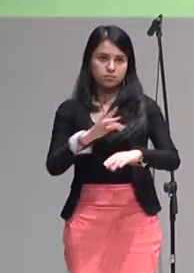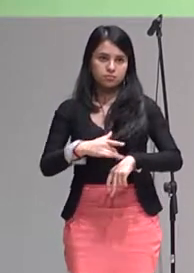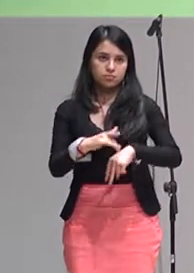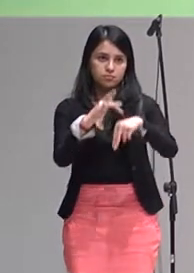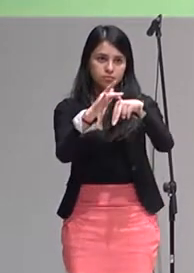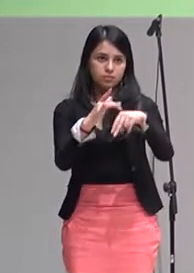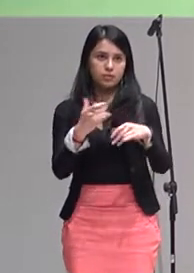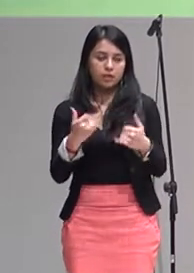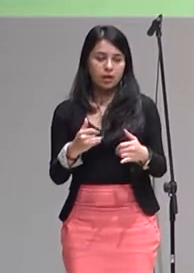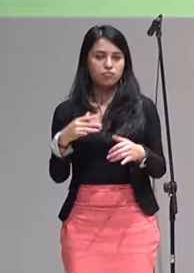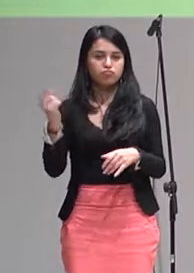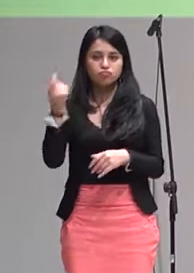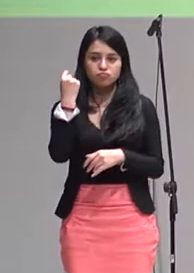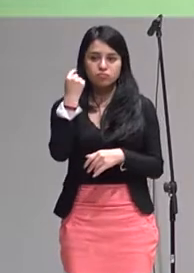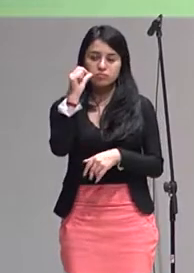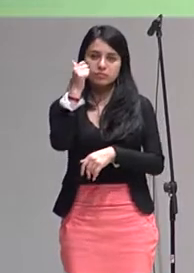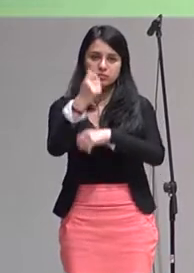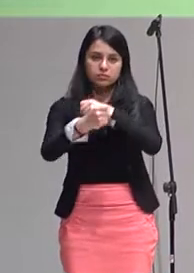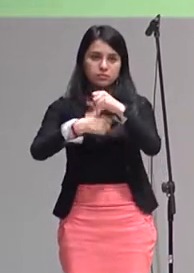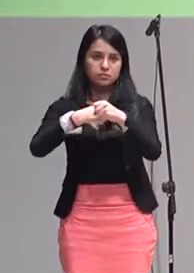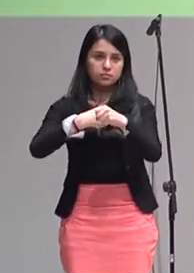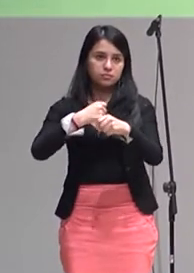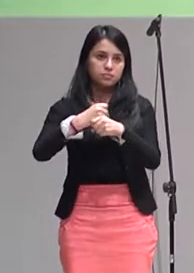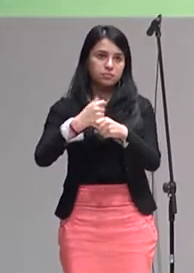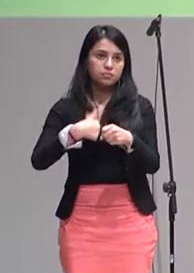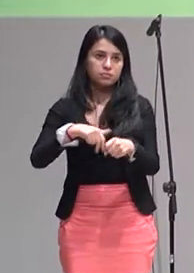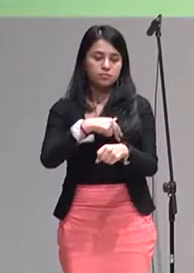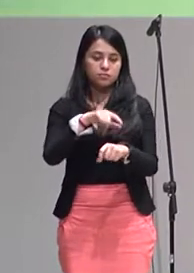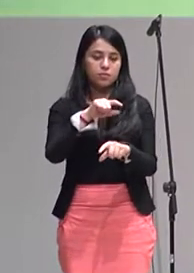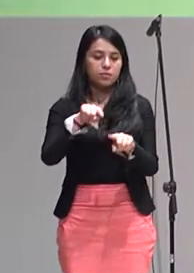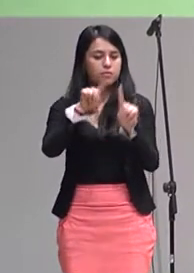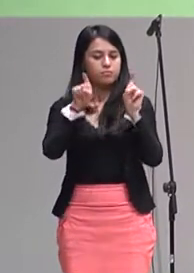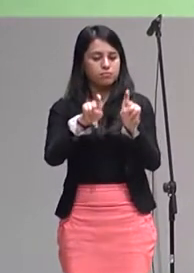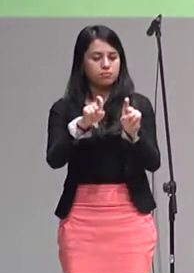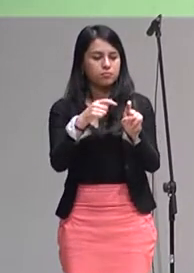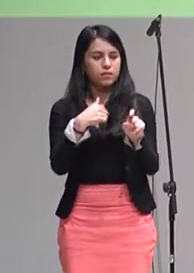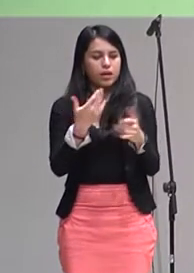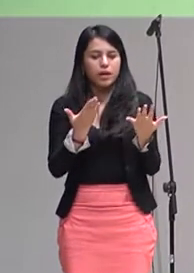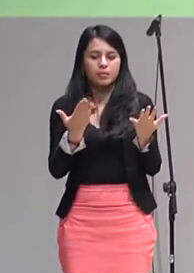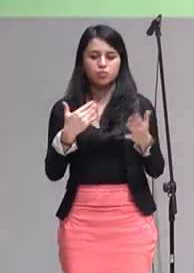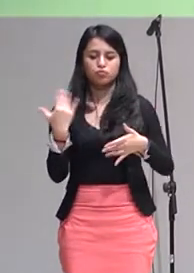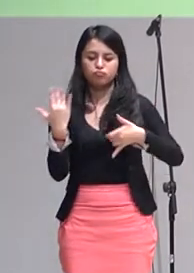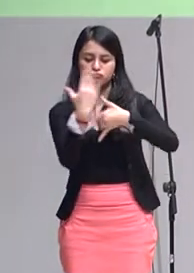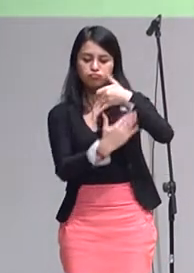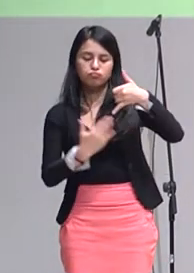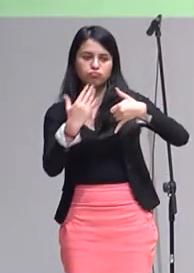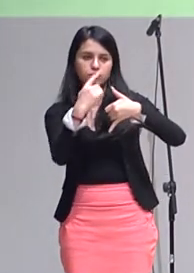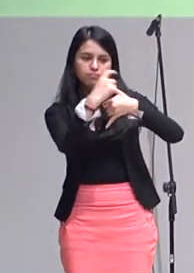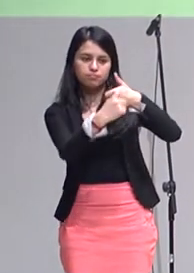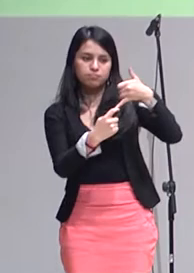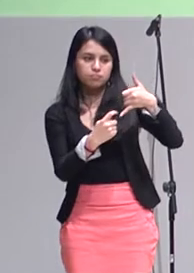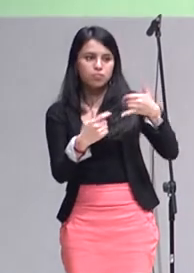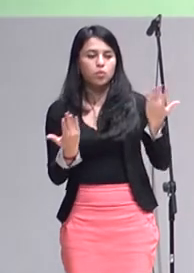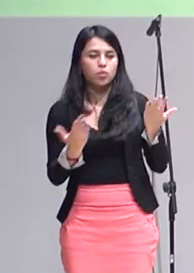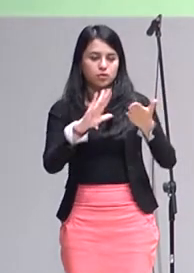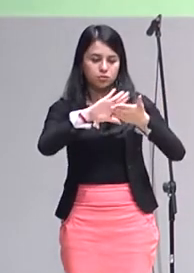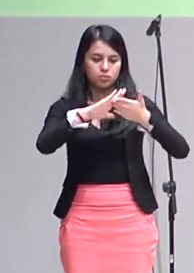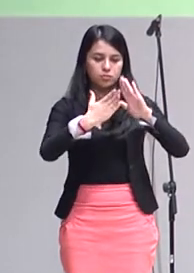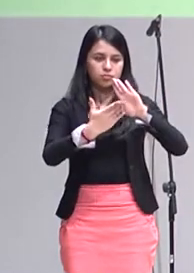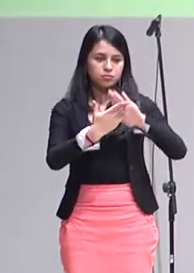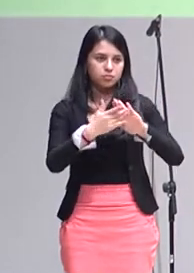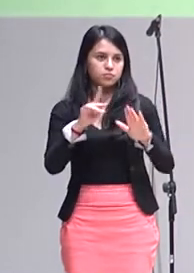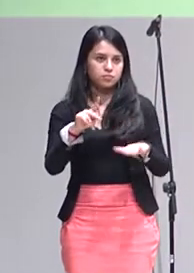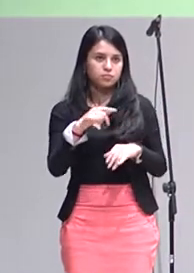estos últimos 10 años, sería bueno ubicarnos en la parte geográfica de la comunidad de Caño del